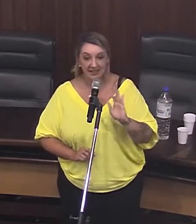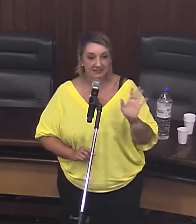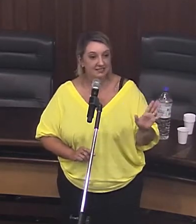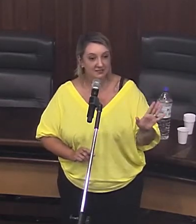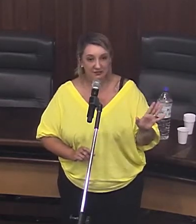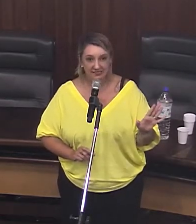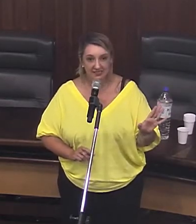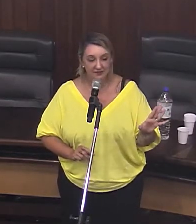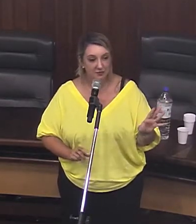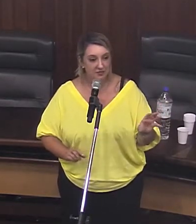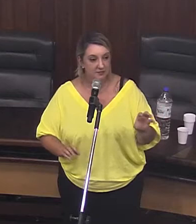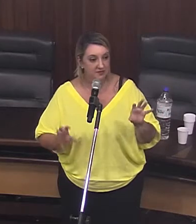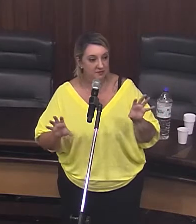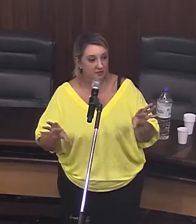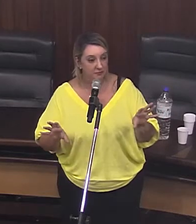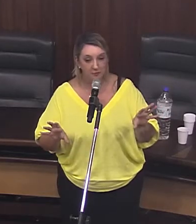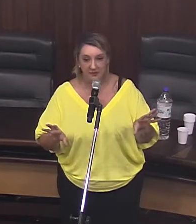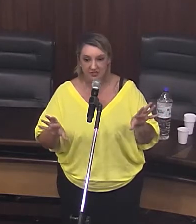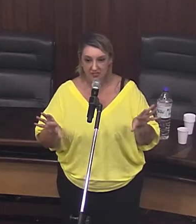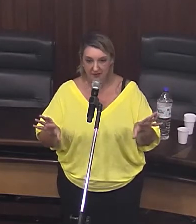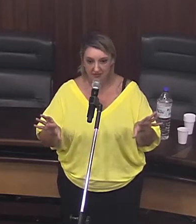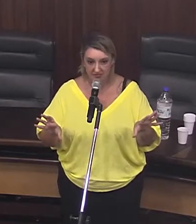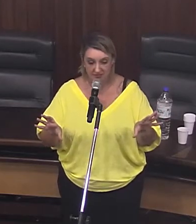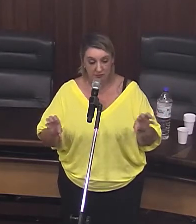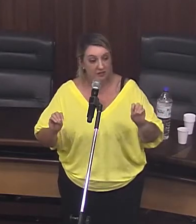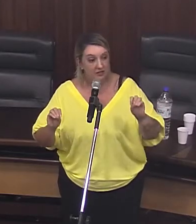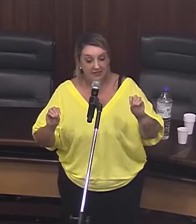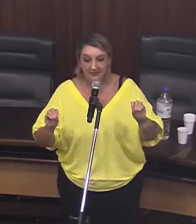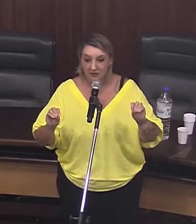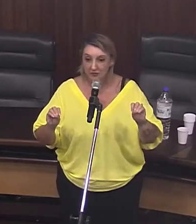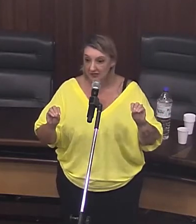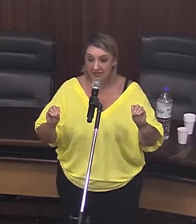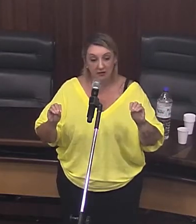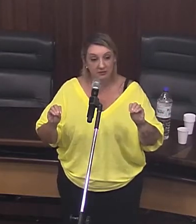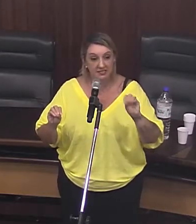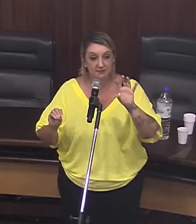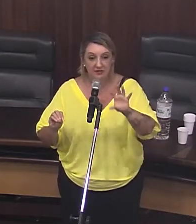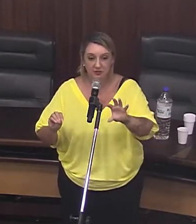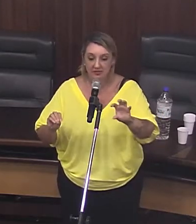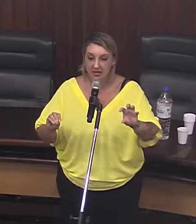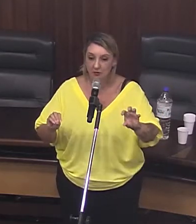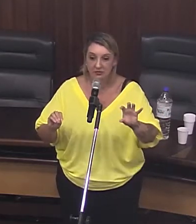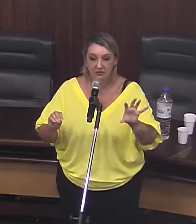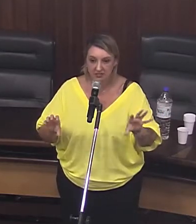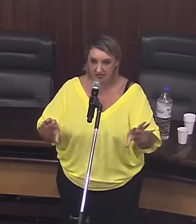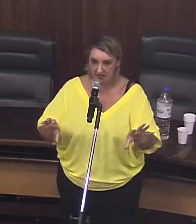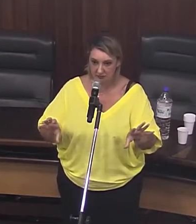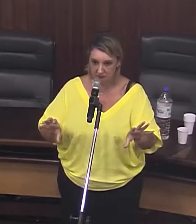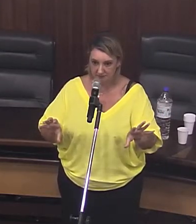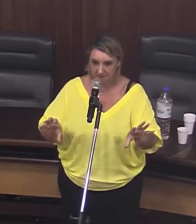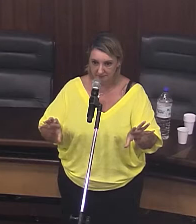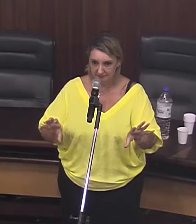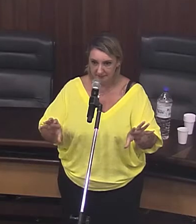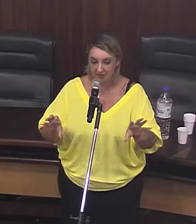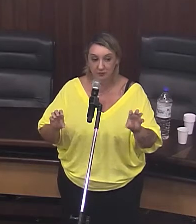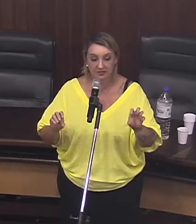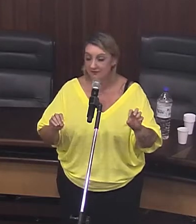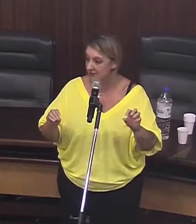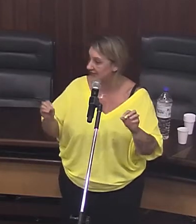Vocês não têm nada a ver com isso, mas eu tenho miopia e astigmatismo. Então, o que acontece? Passou na rua, eu não enxergo. Inclusive, eu estava até